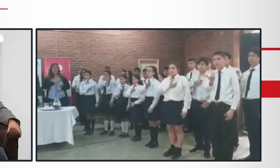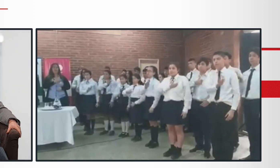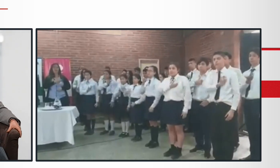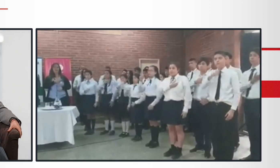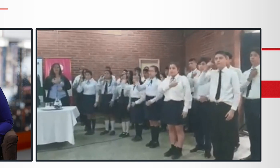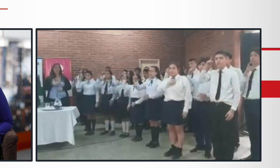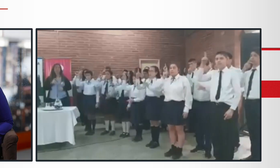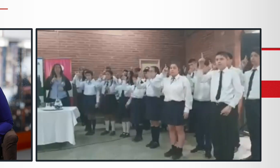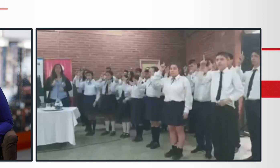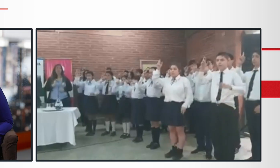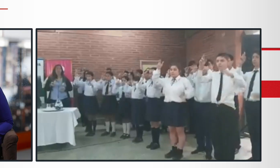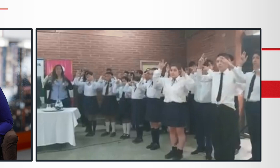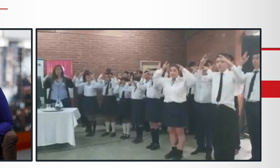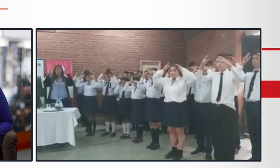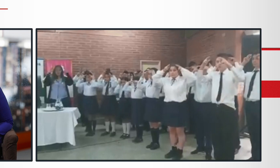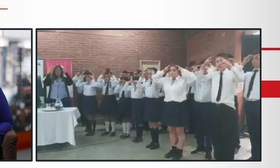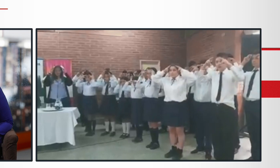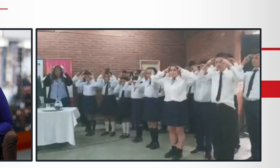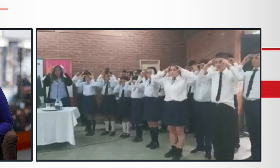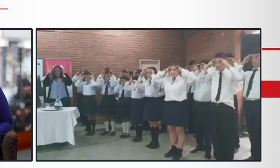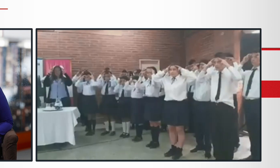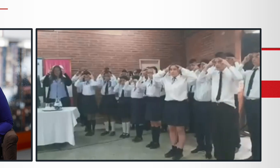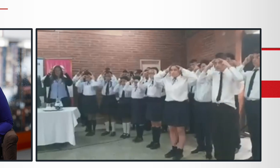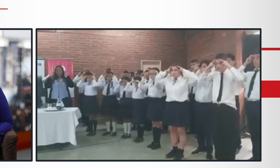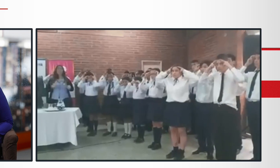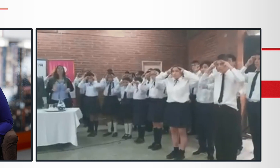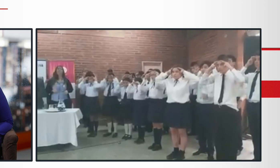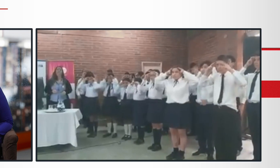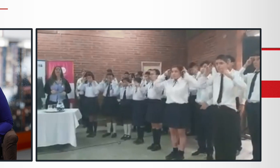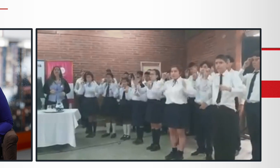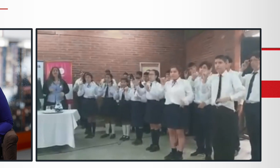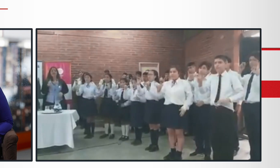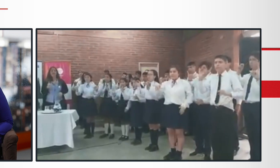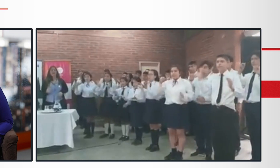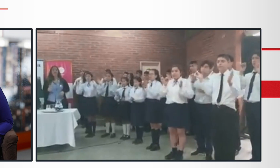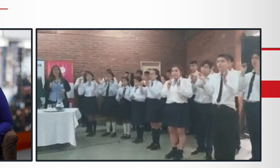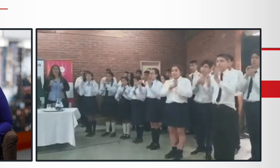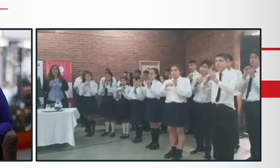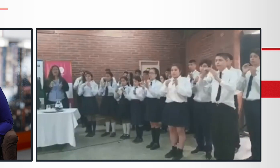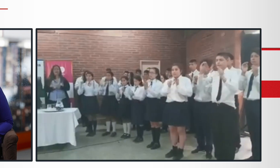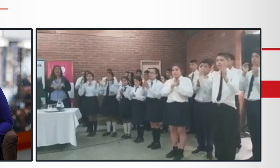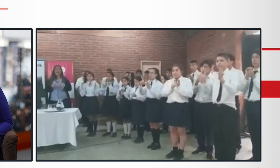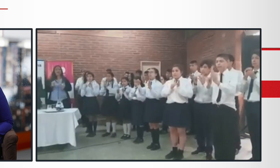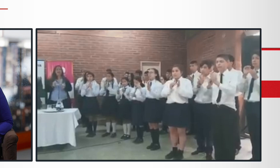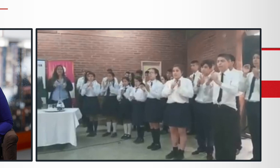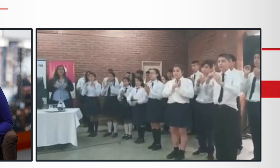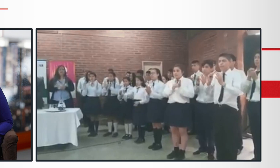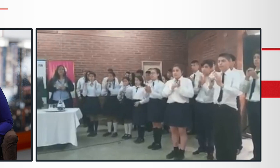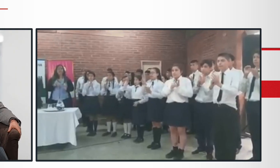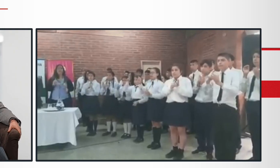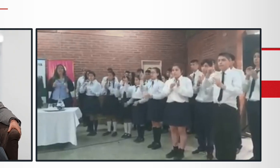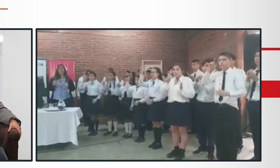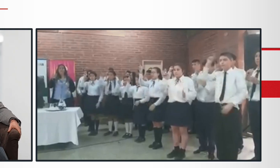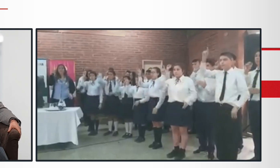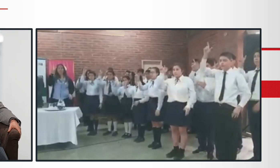señas, ¿no? Esa es la manera correcta. Se dice lengua de señas porque lenguaje no está utilizado de manera